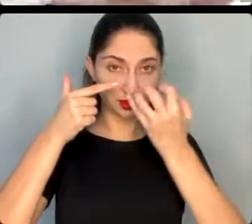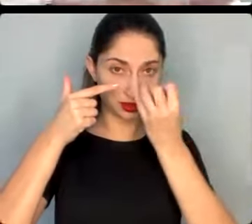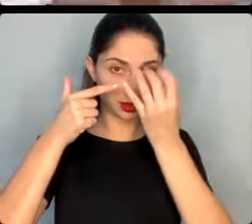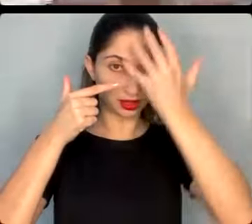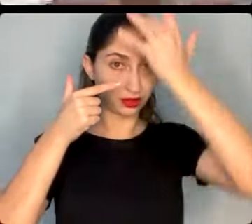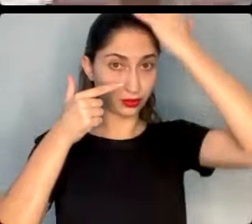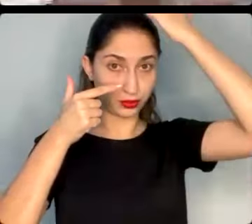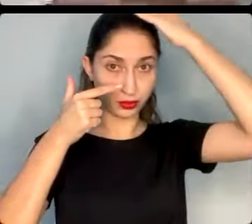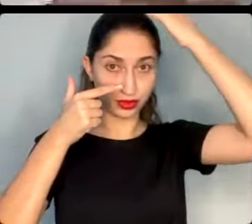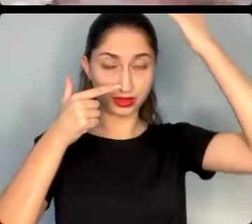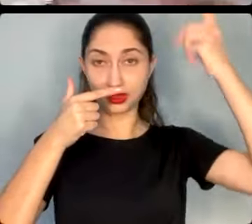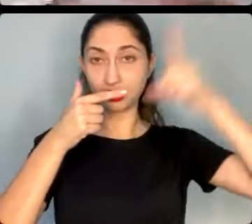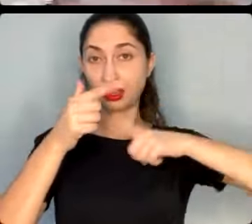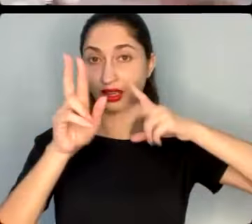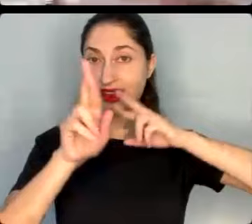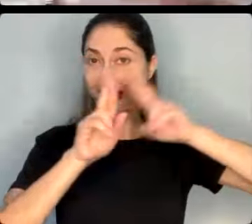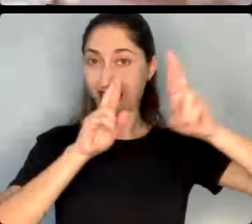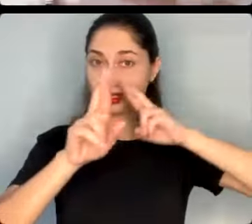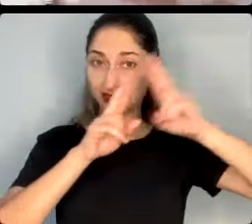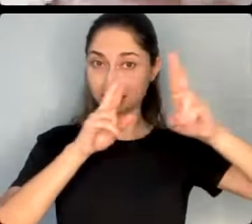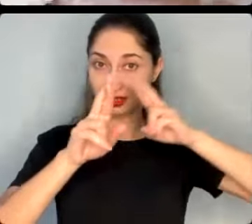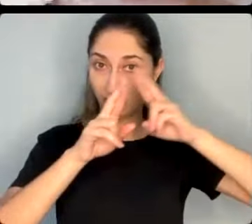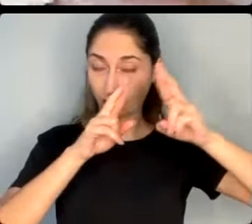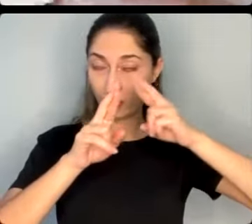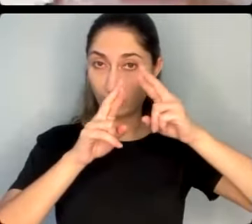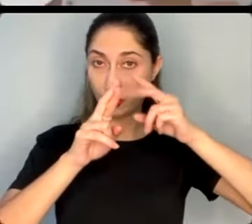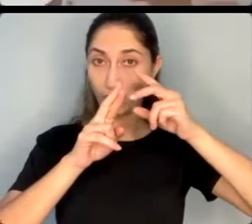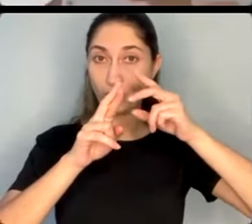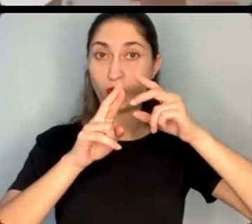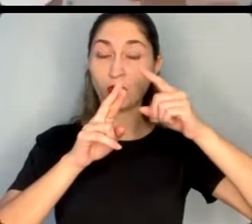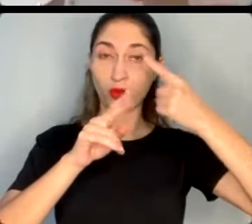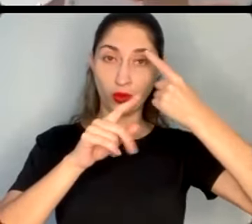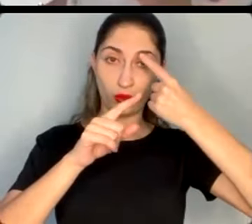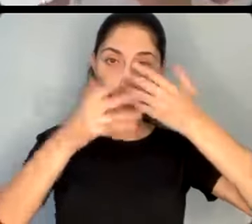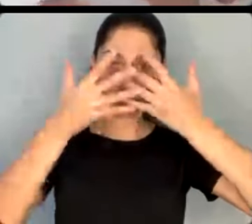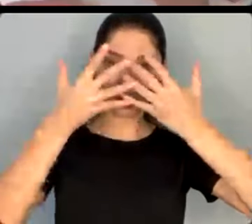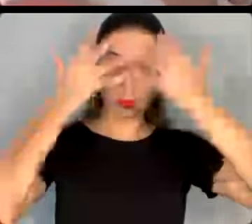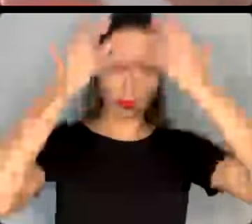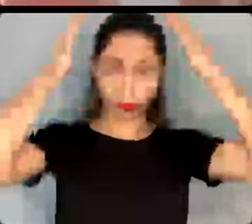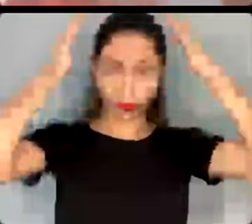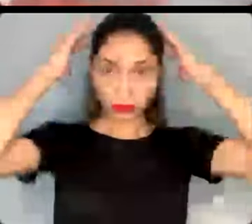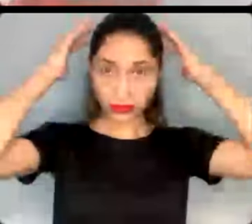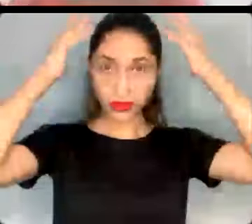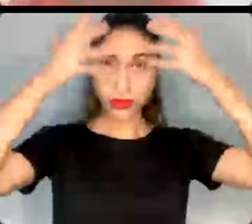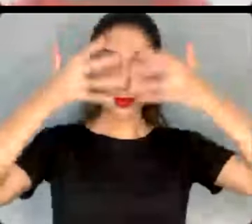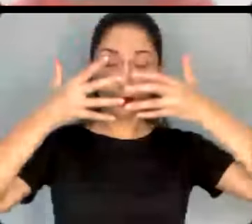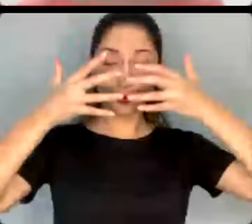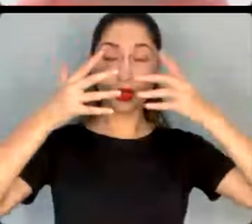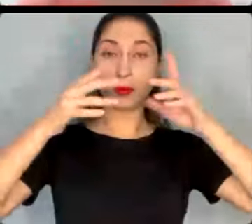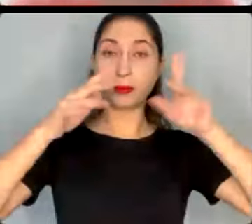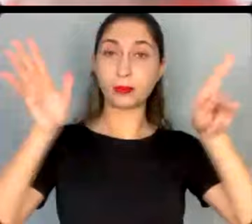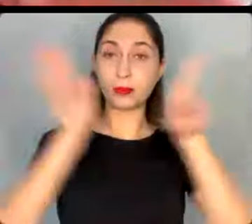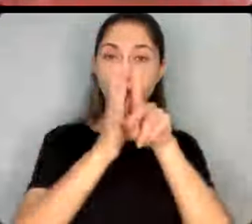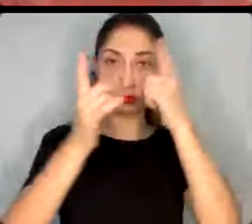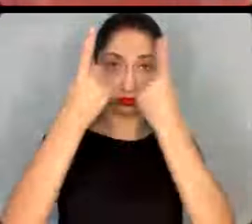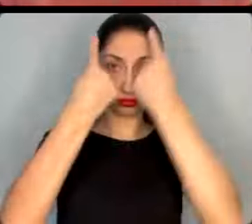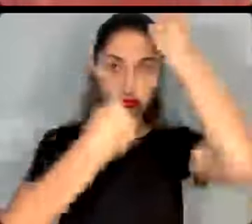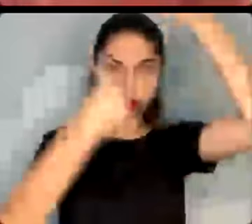músculos oculomotores indo para o centro do esfenoide. Então, como que você pode imaginar os seus